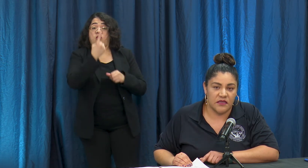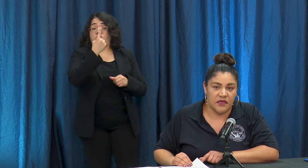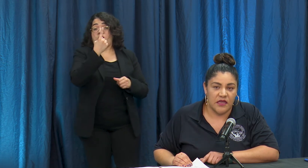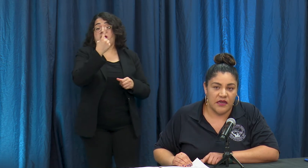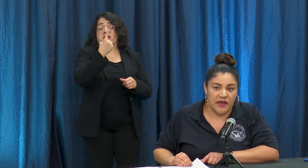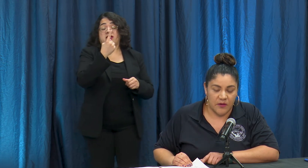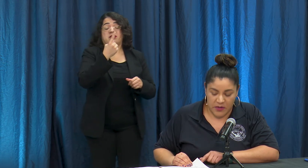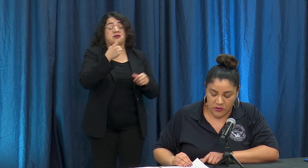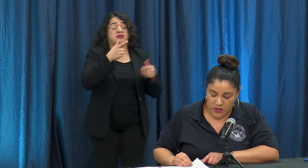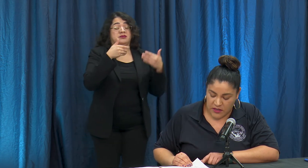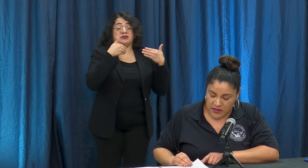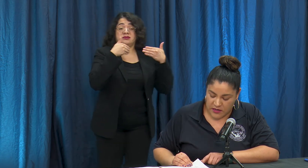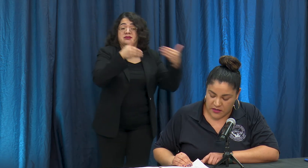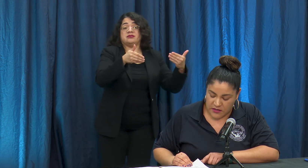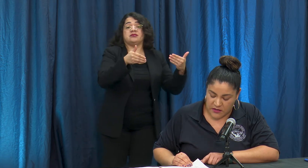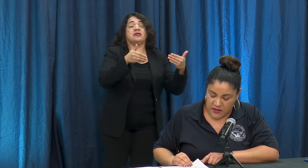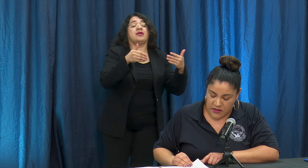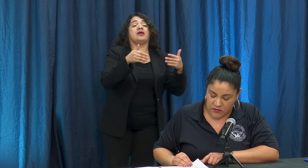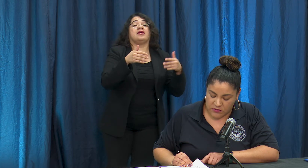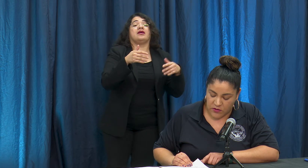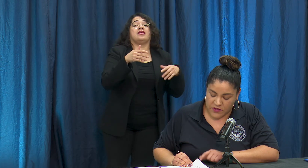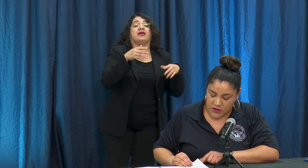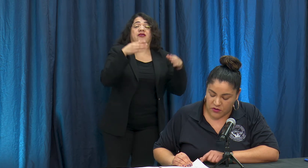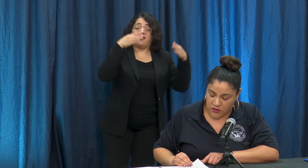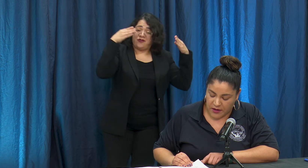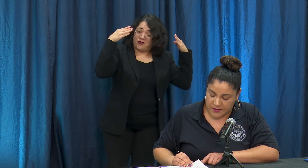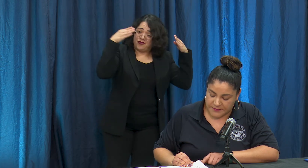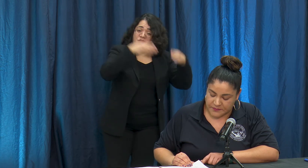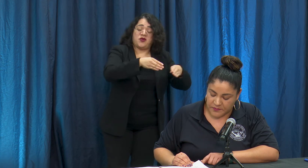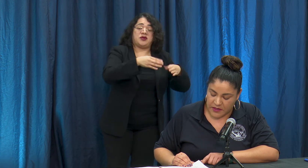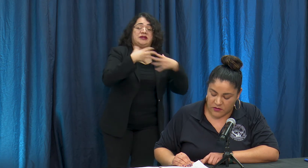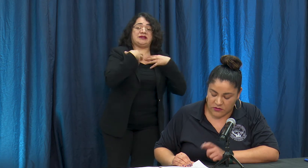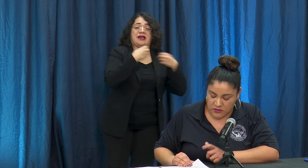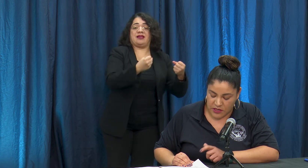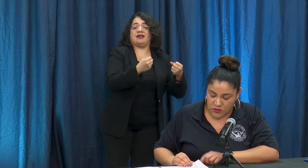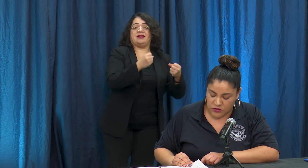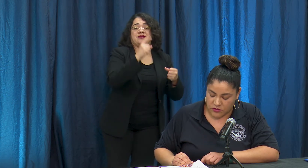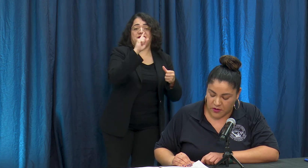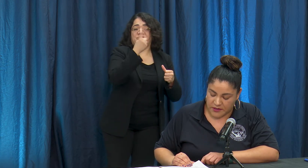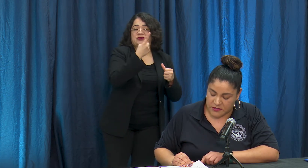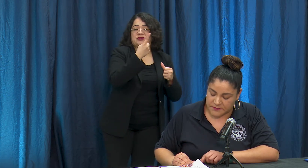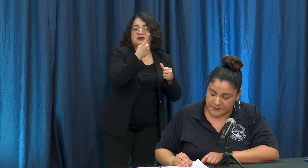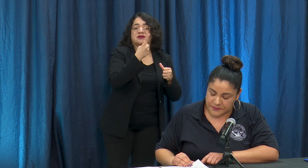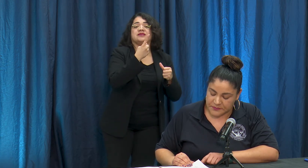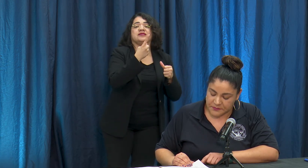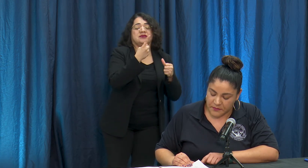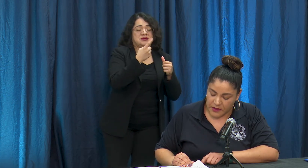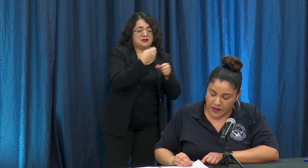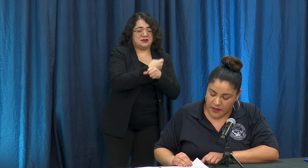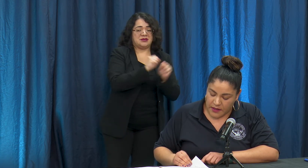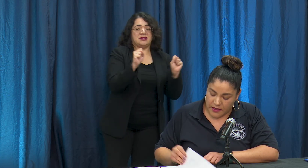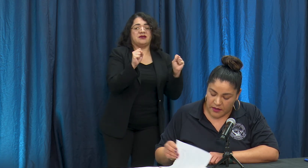antes de la reapertura del gobierno local y los negocios locales.